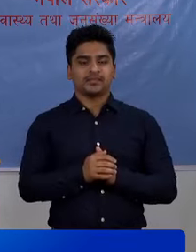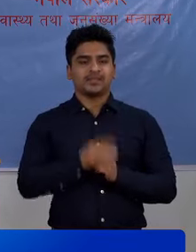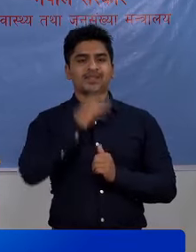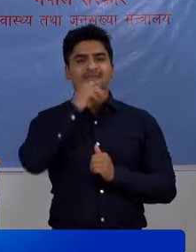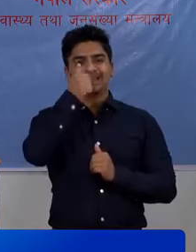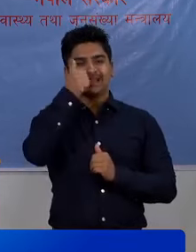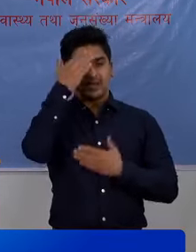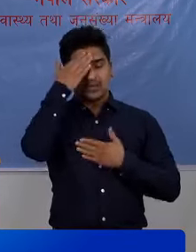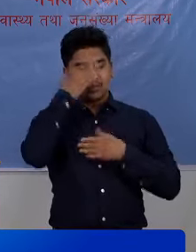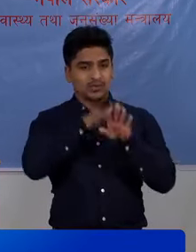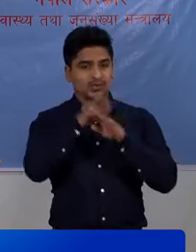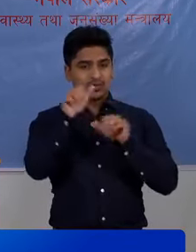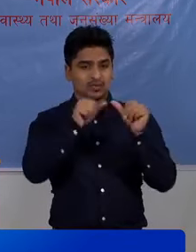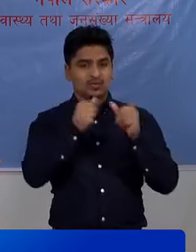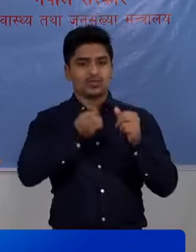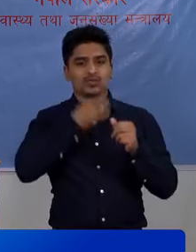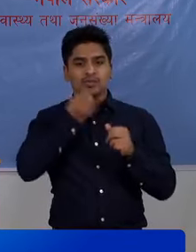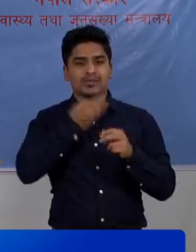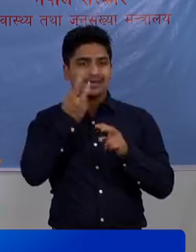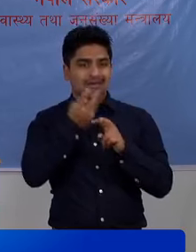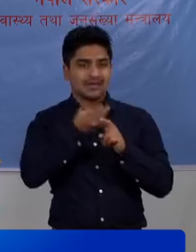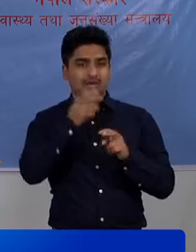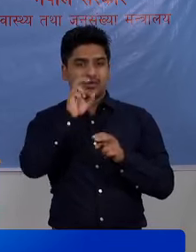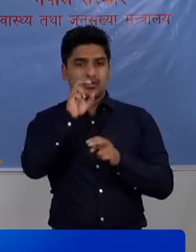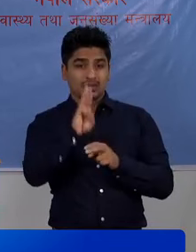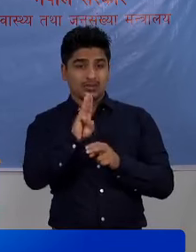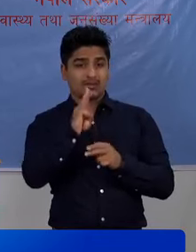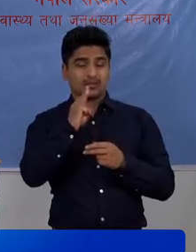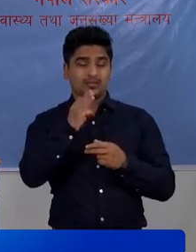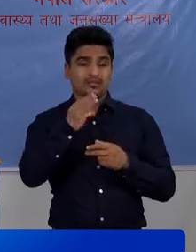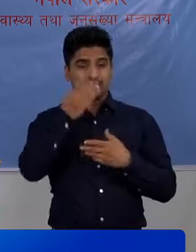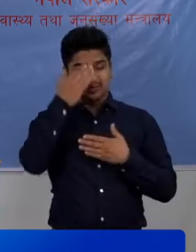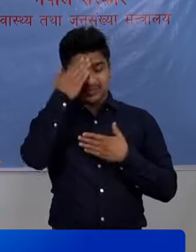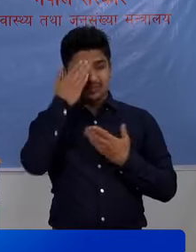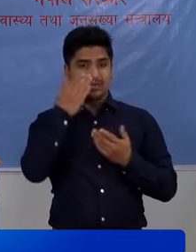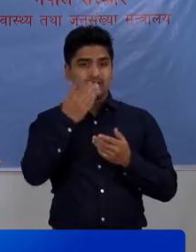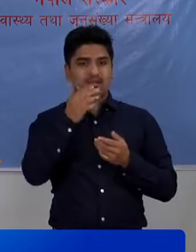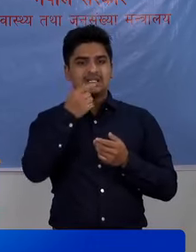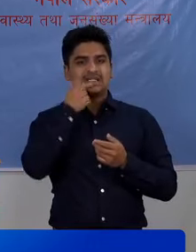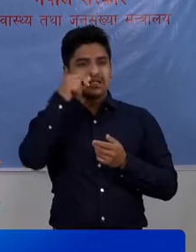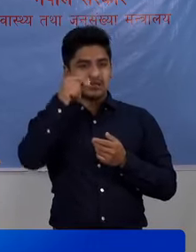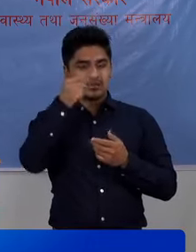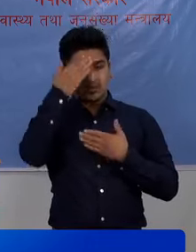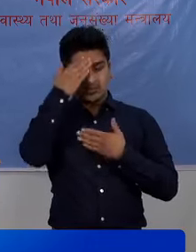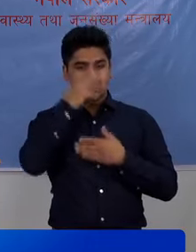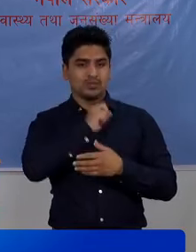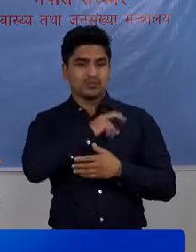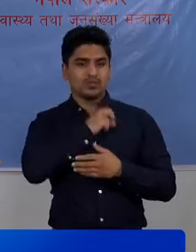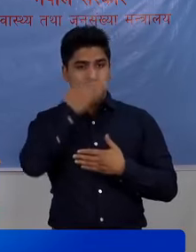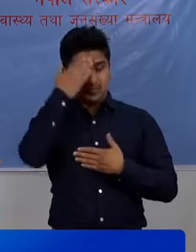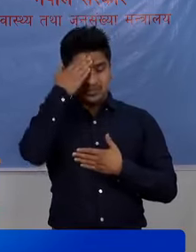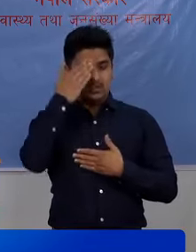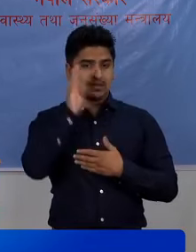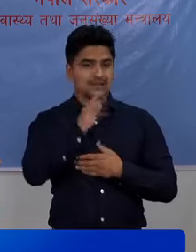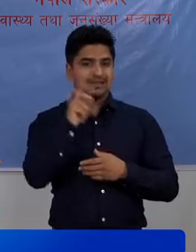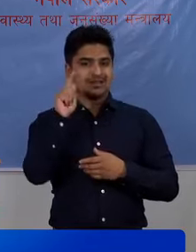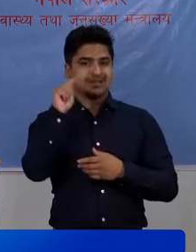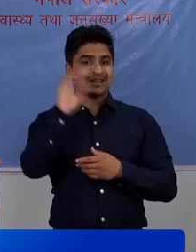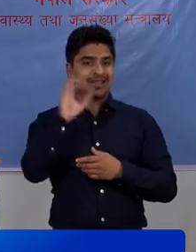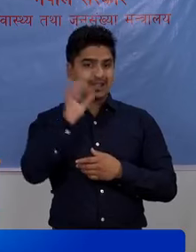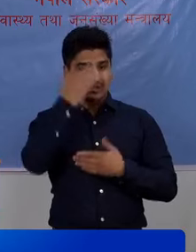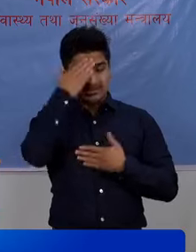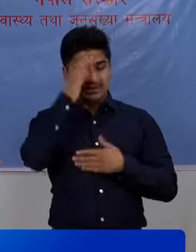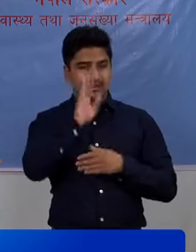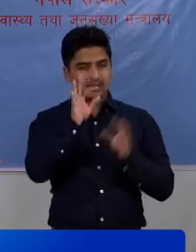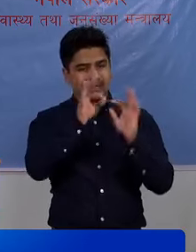दिर्गा रोगी अरू जो चाई स्वास्पर स्वास्वास सम्धि दम को रोगी हुना सक्नूंछा मदमेय को रोगी हुना सक्नूंछा मोटु को रोगी हुना सक्नूंछा कैंसर को रोगी